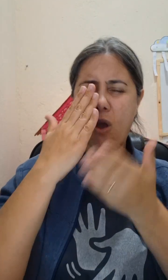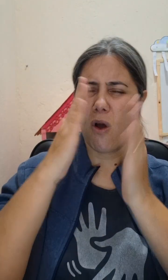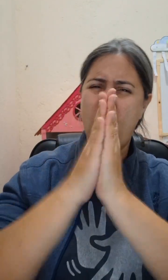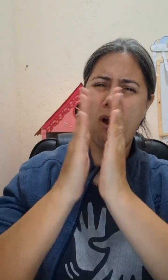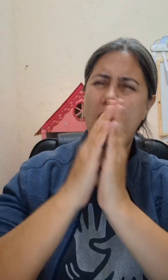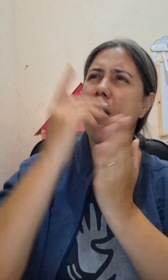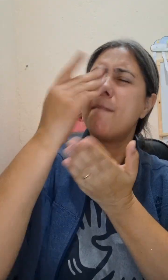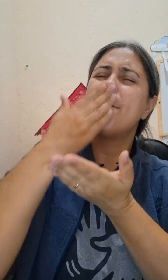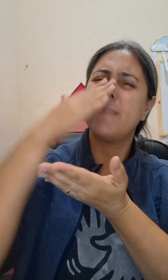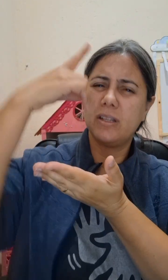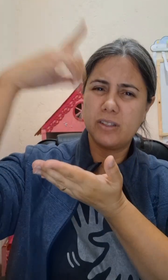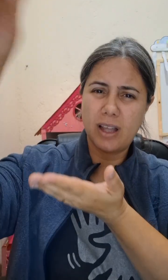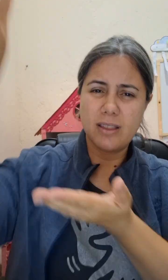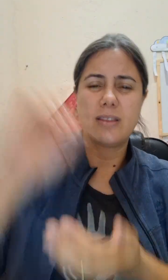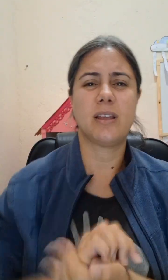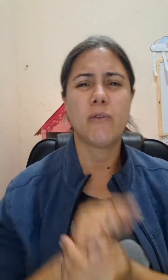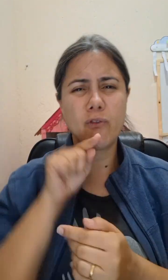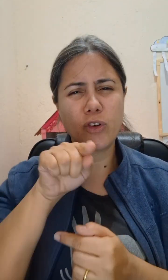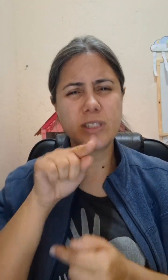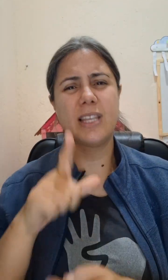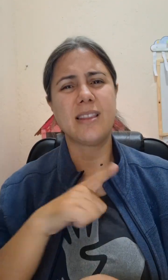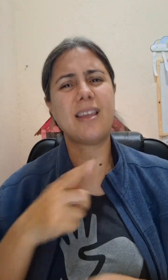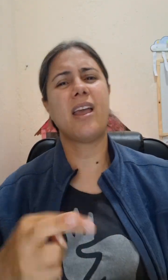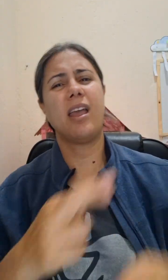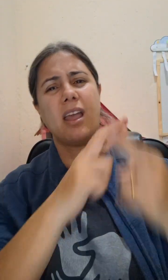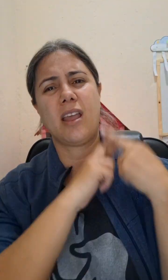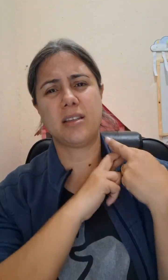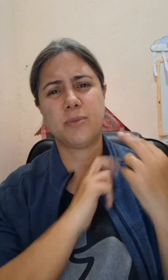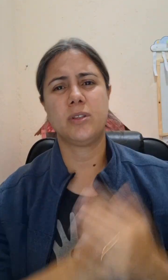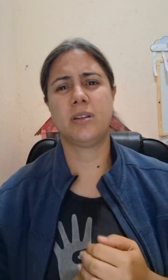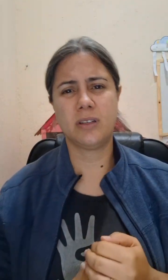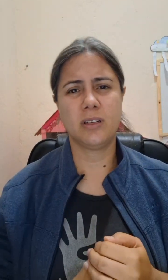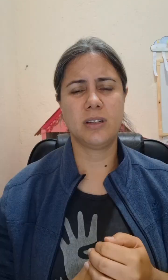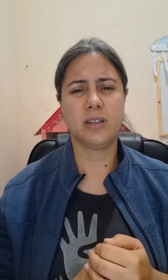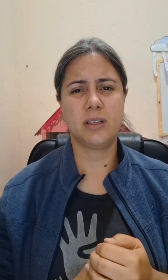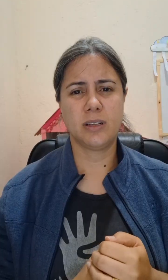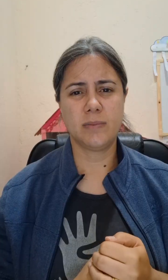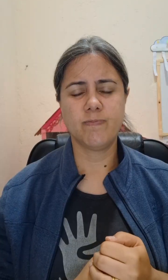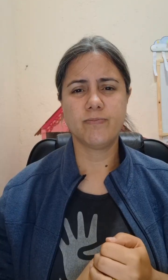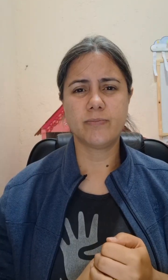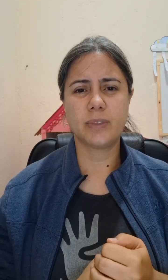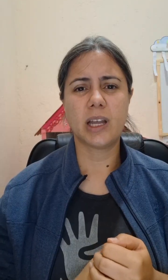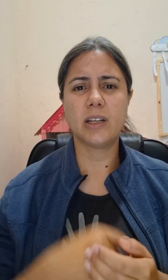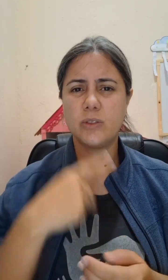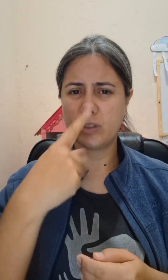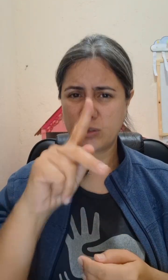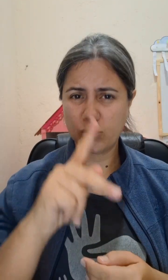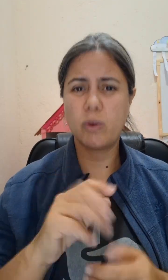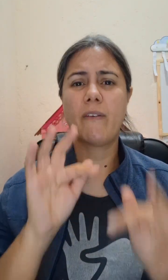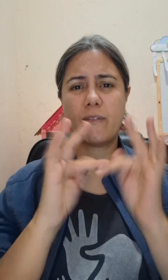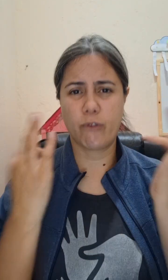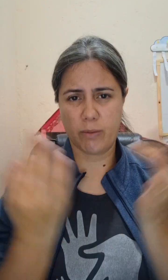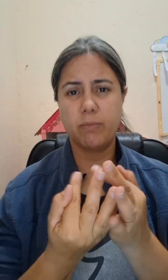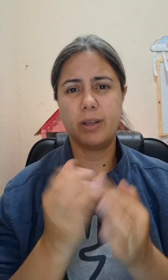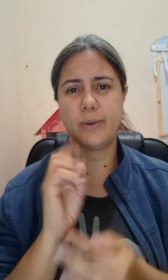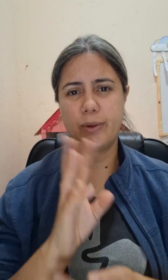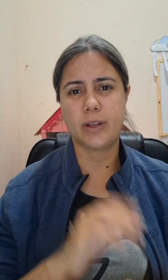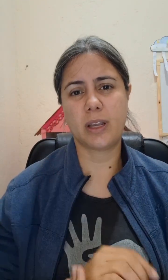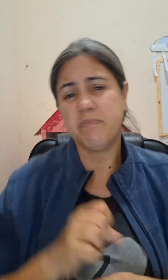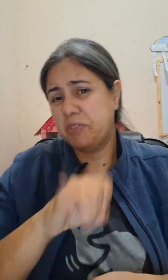na sua família. Se você é filho, se você é casado ou não, se